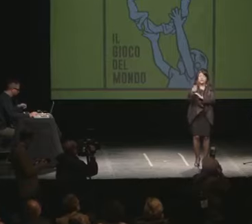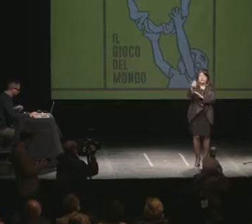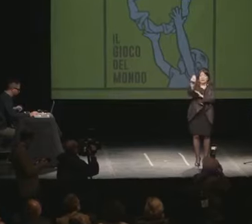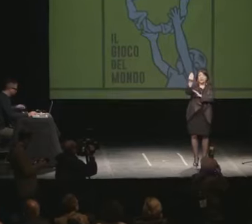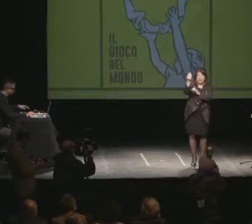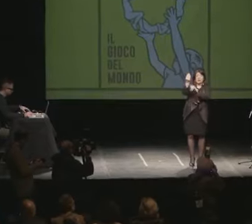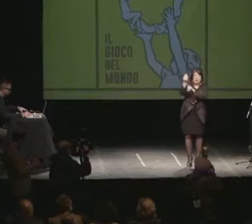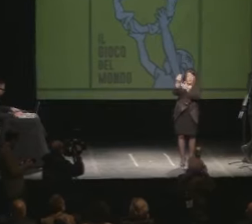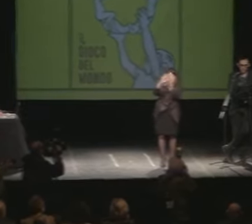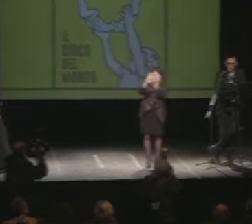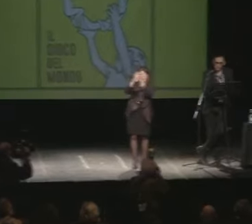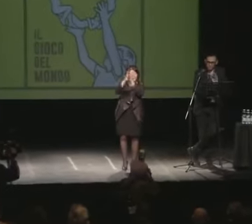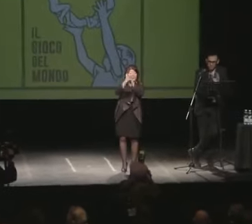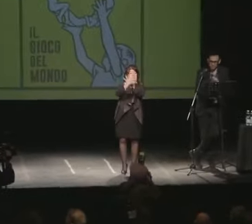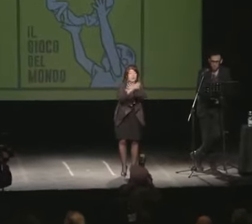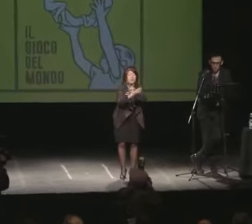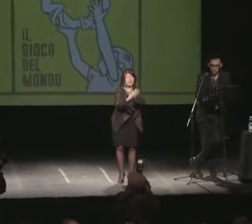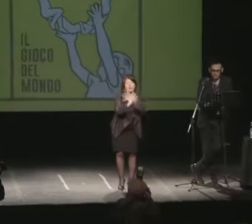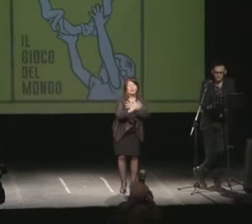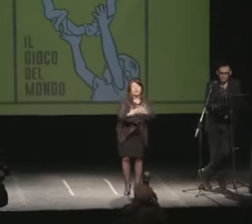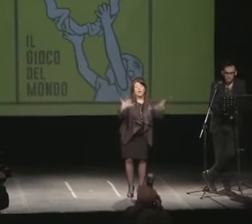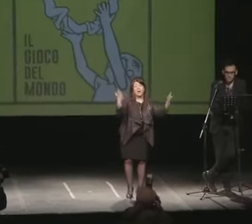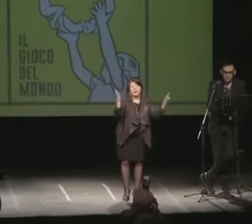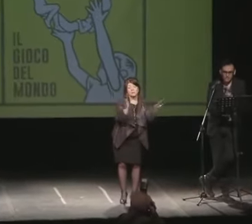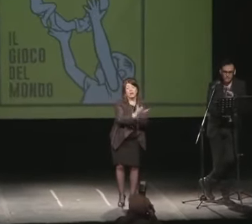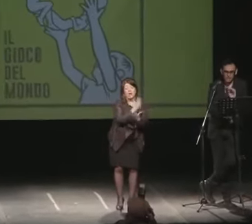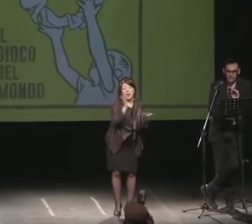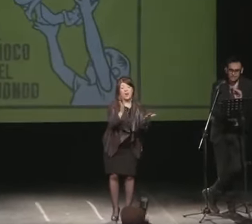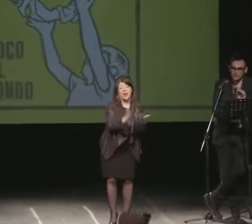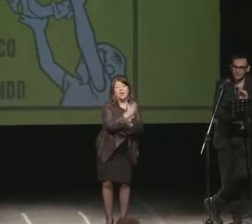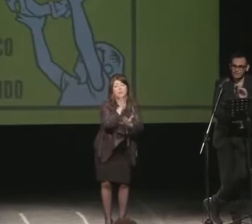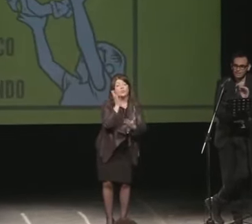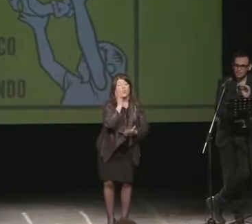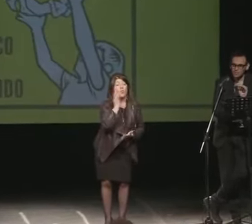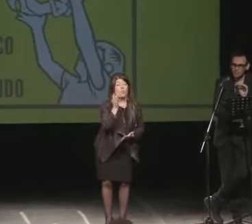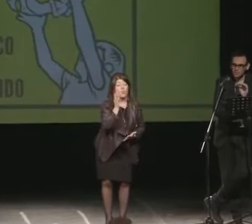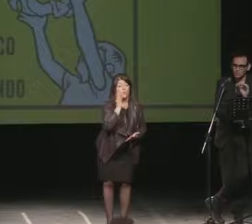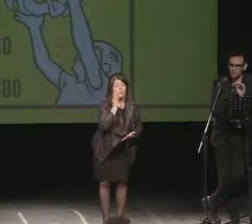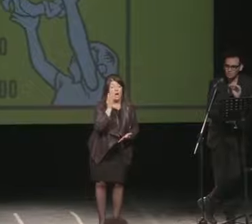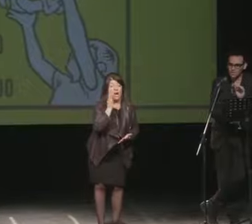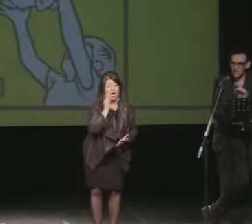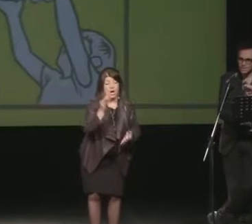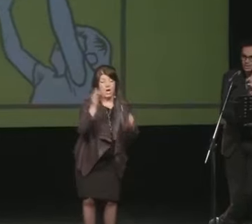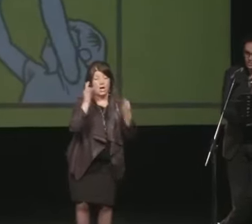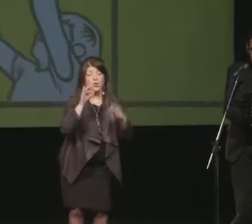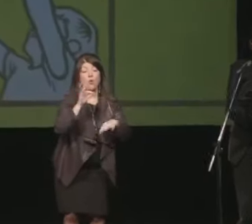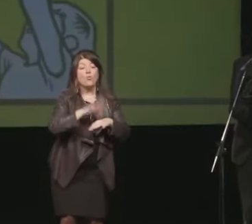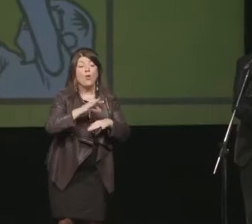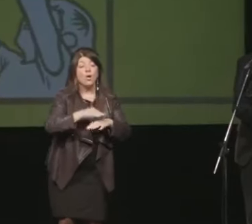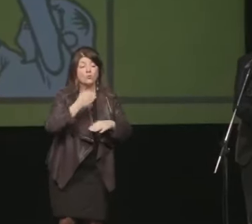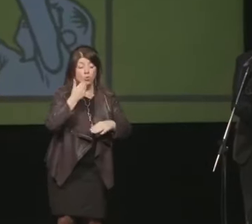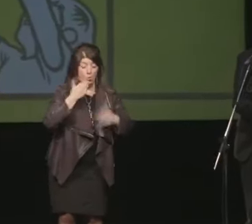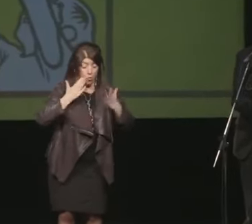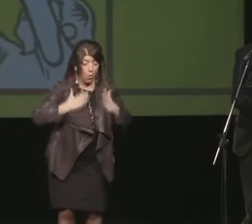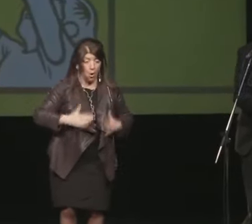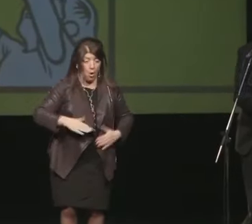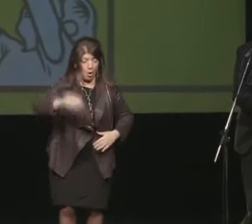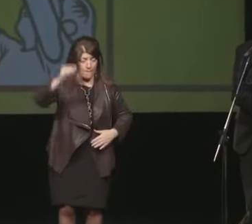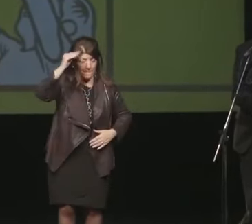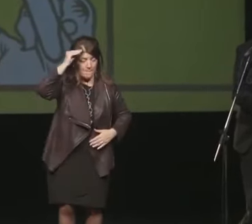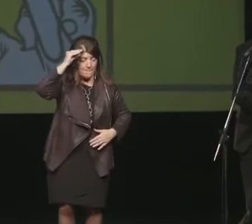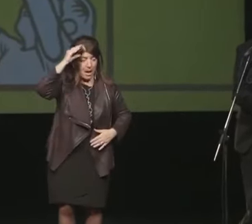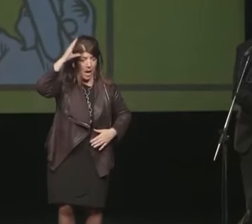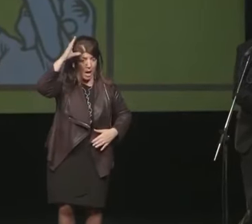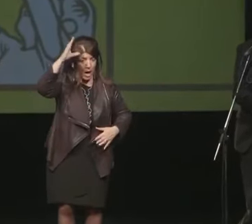quando la memoria dei primi uomini si sentì sovraccarica quando il bagaglio di ricordi